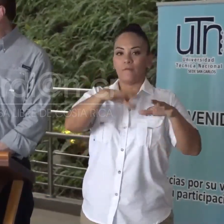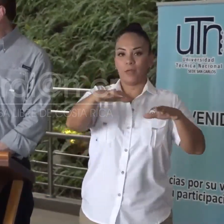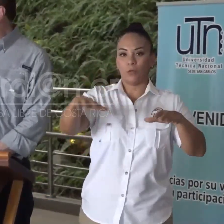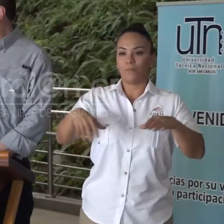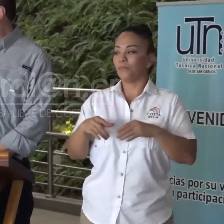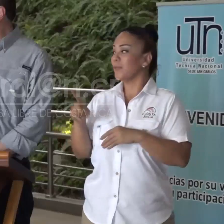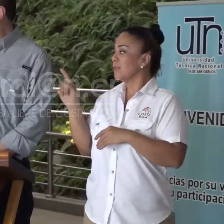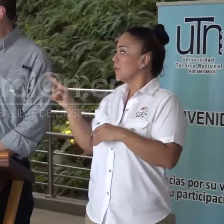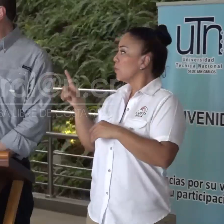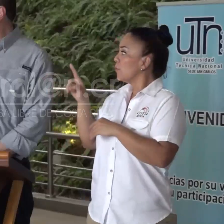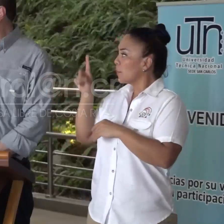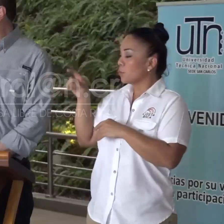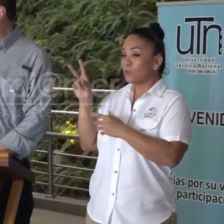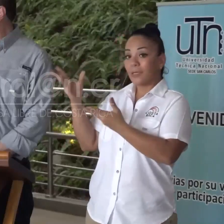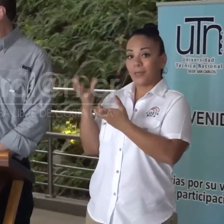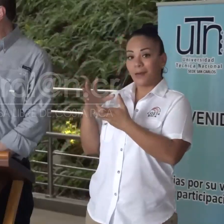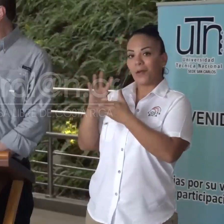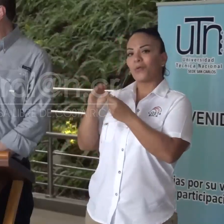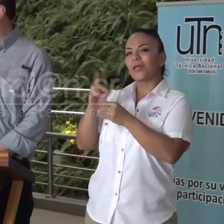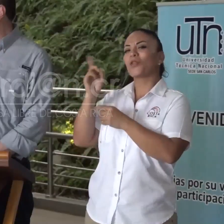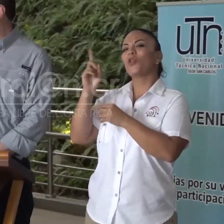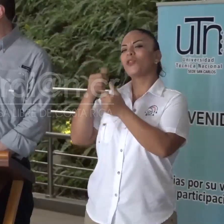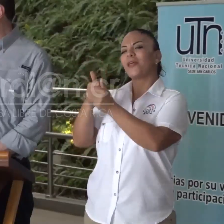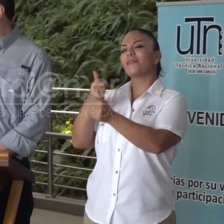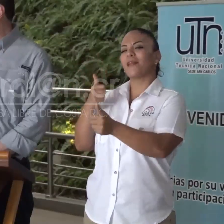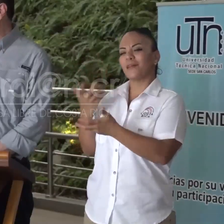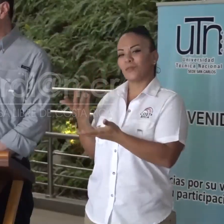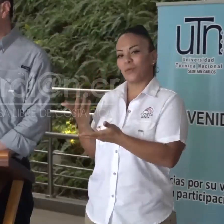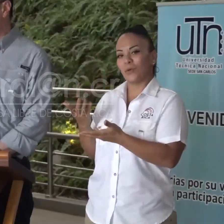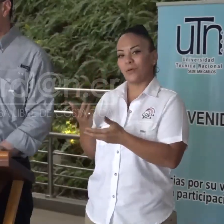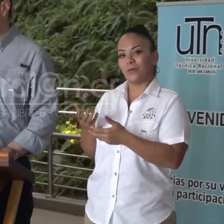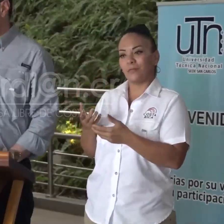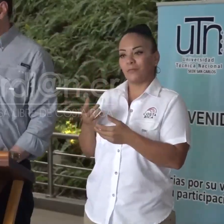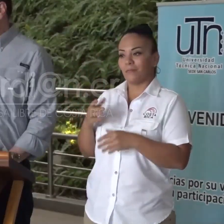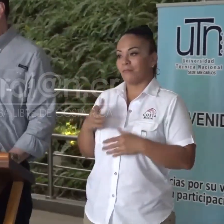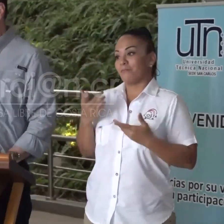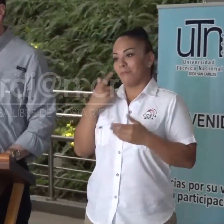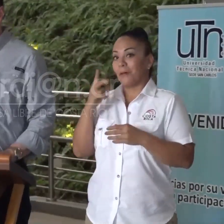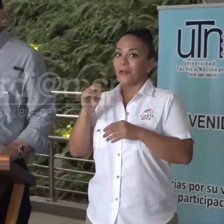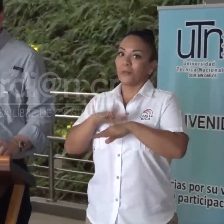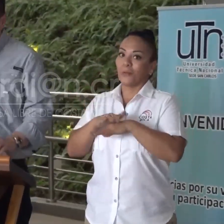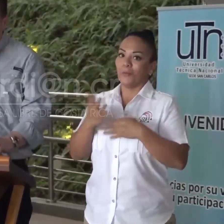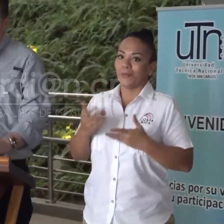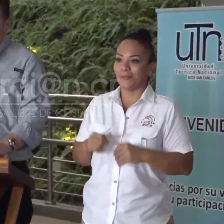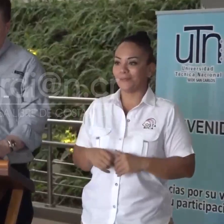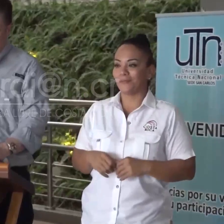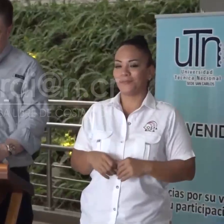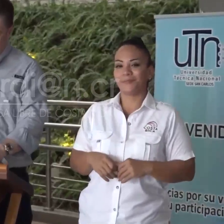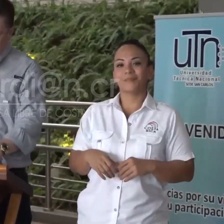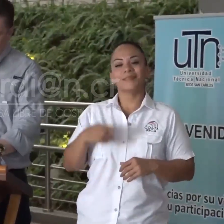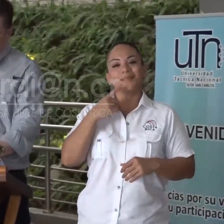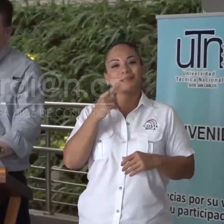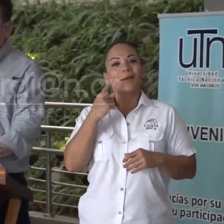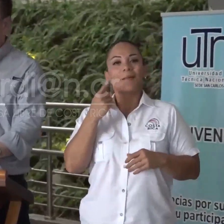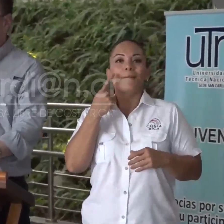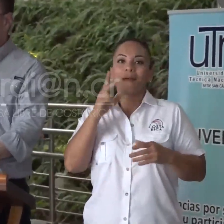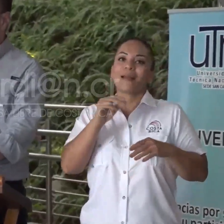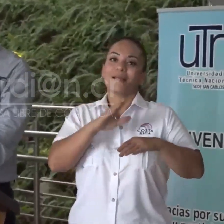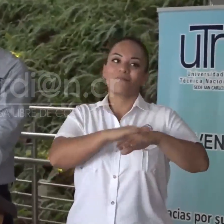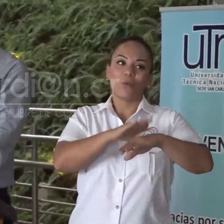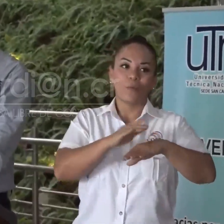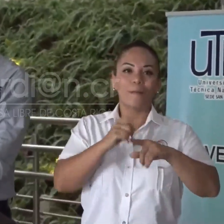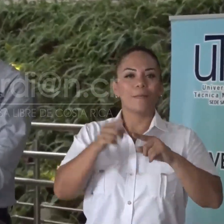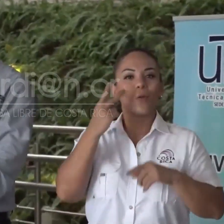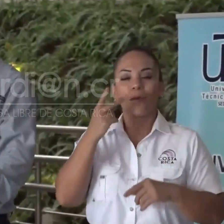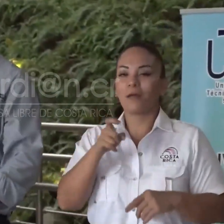quiere contar de dónde está ahora el atraso, para qué andar repartiendo culpa, ¿no? ¿Para qué andar repartiendo culpa? Pero viera